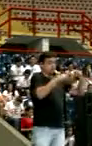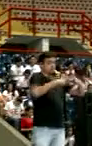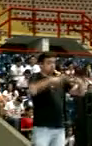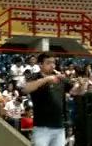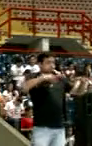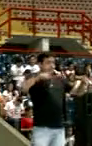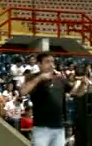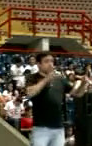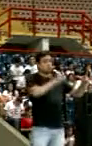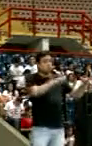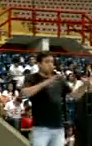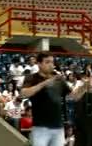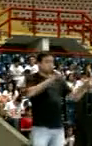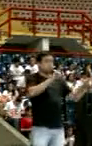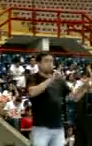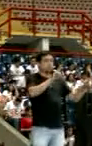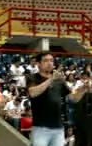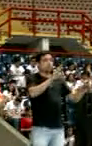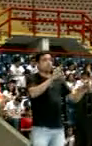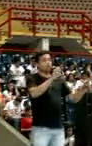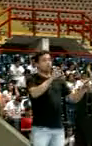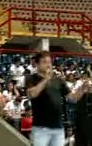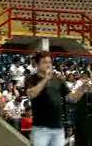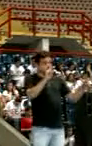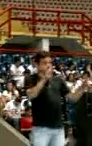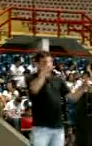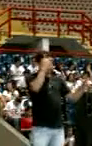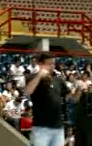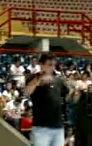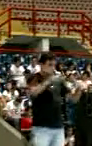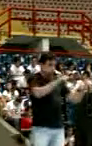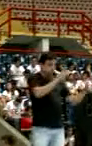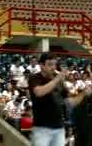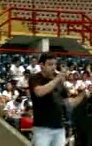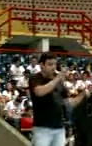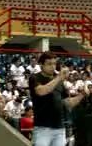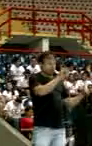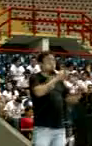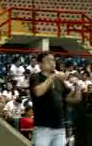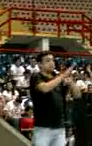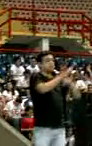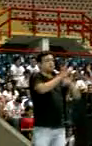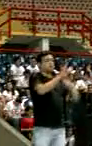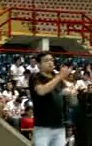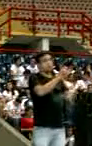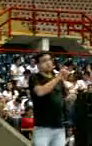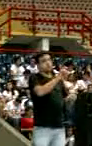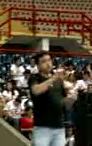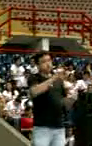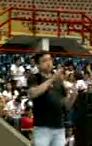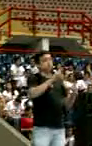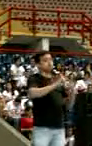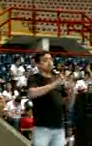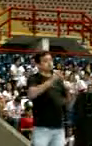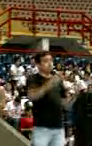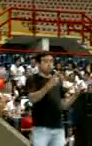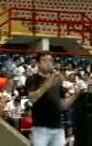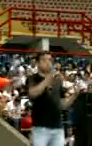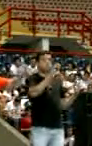crescer, ela começou a ser chamada de burgo. Aí quem trabalha no burgo, burguês ou